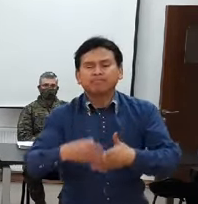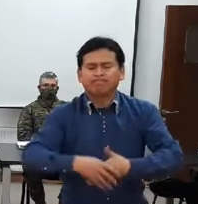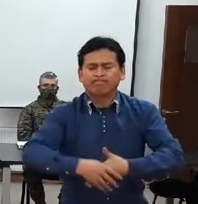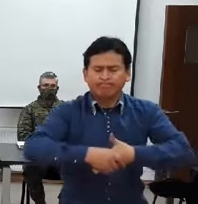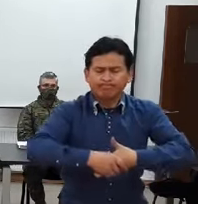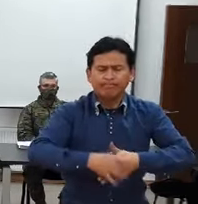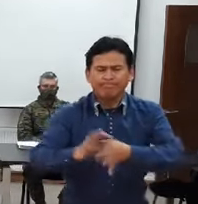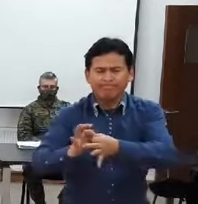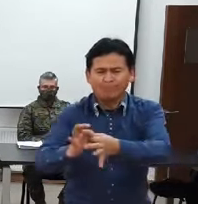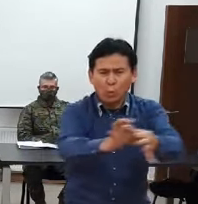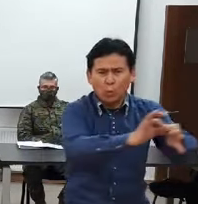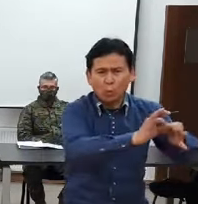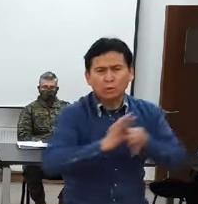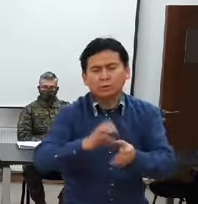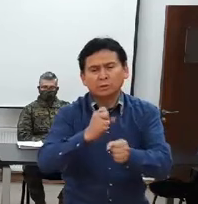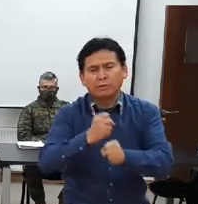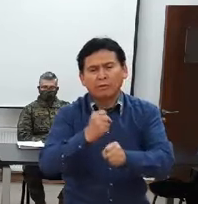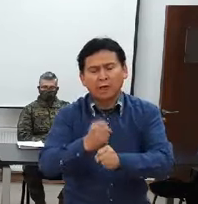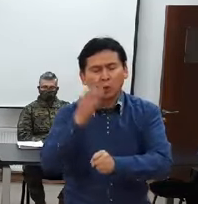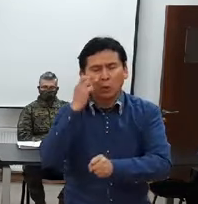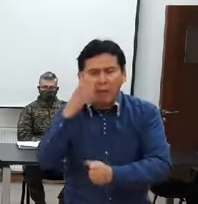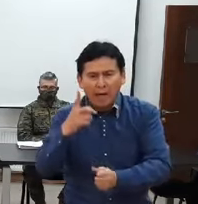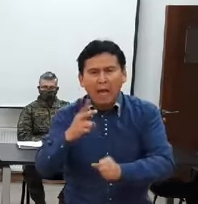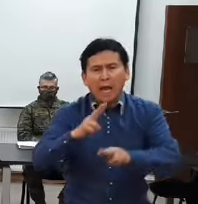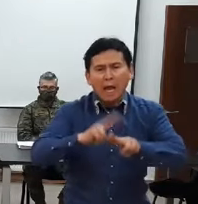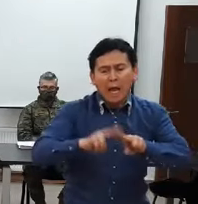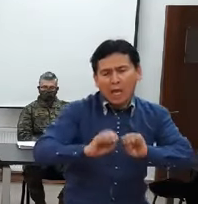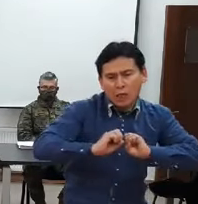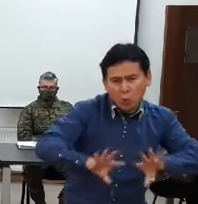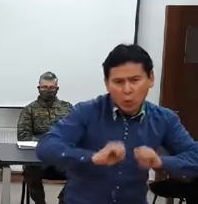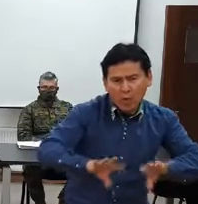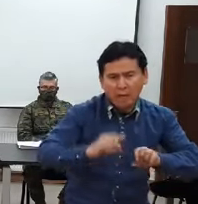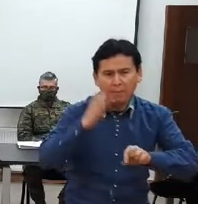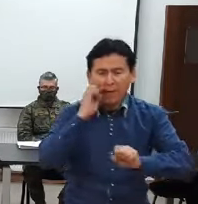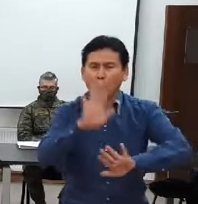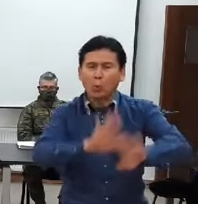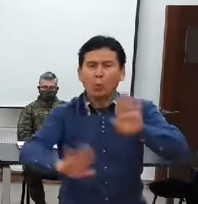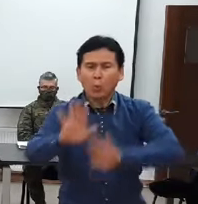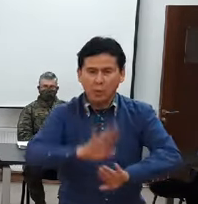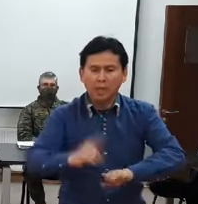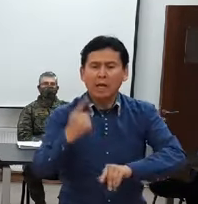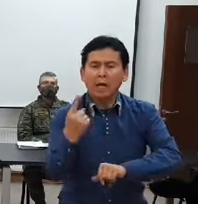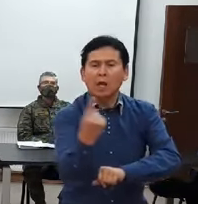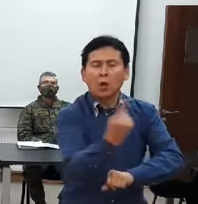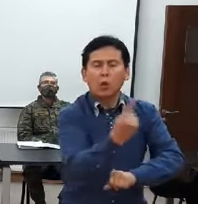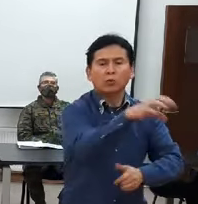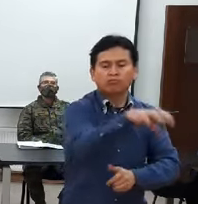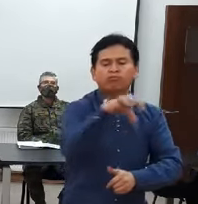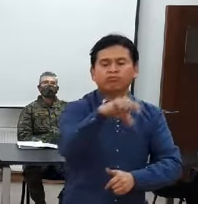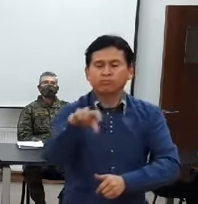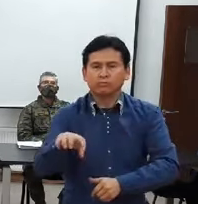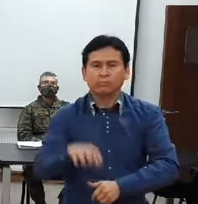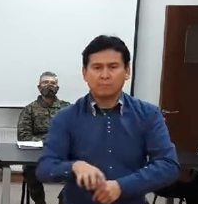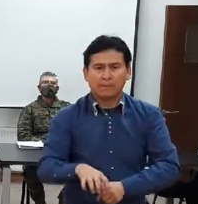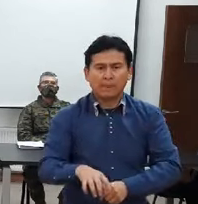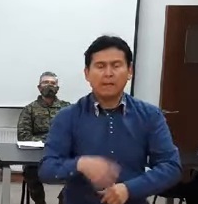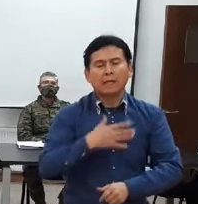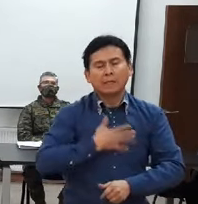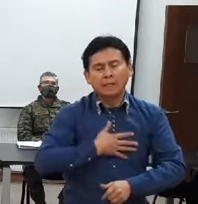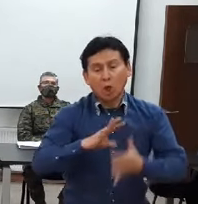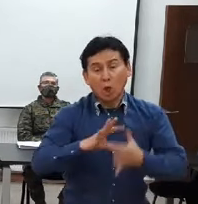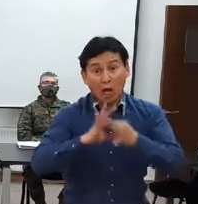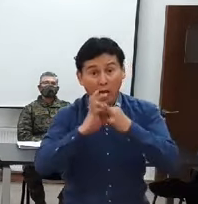trabajando para sacar iniciativas, para educar y para resguardar sus respectivas poblaciones. Quiero agradecer a